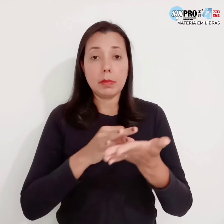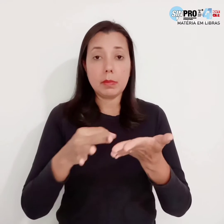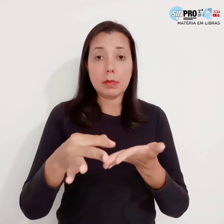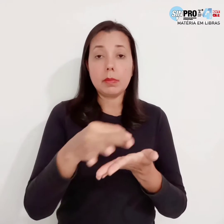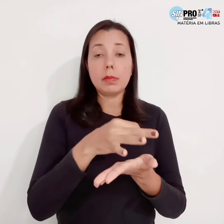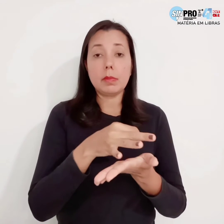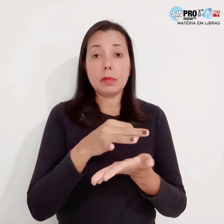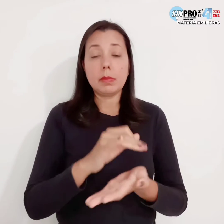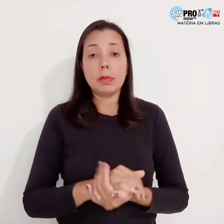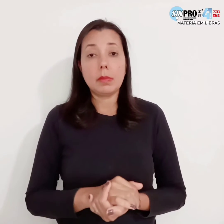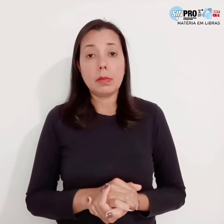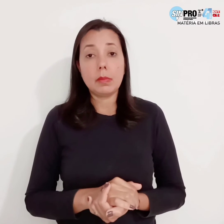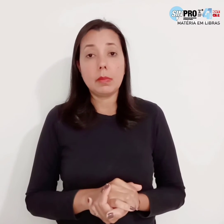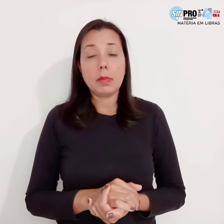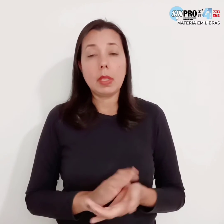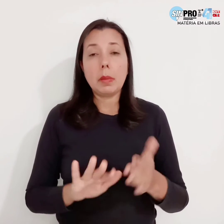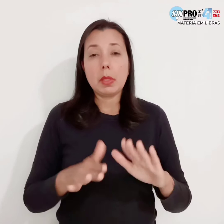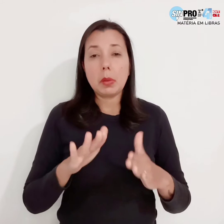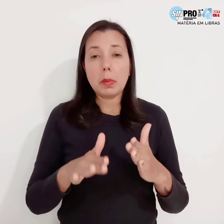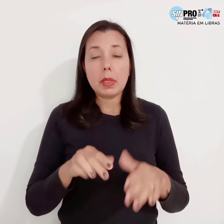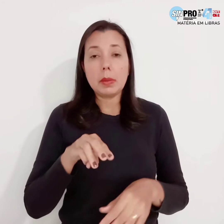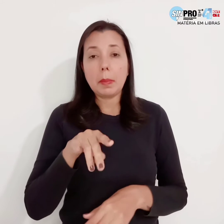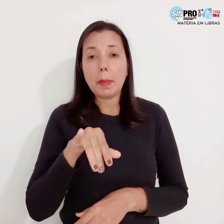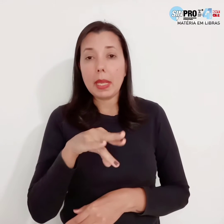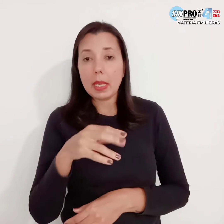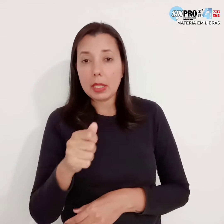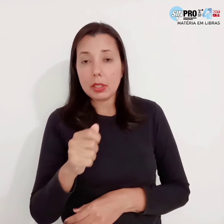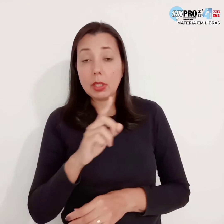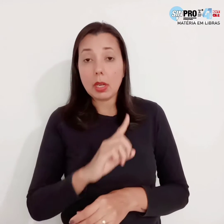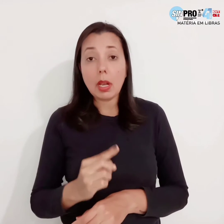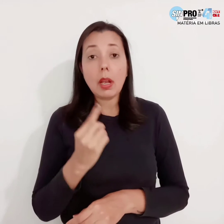8.254,83, e a média alta de R$